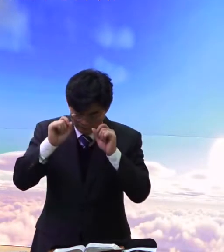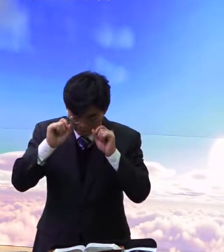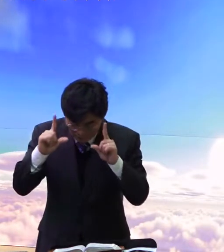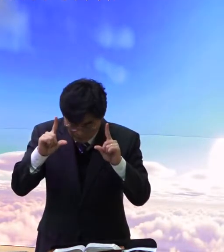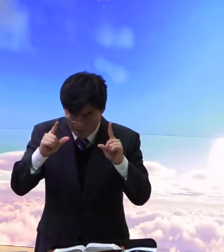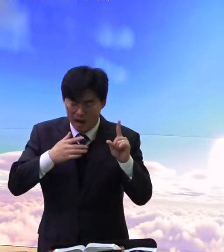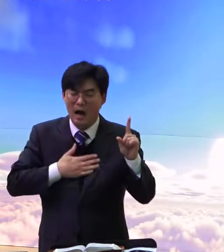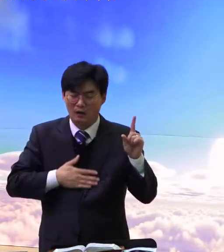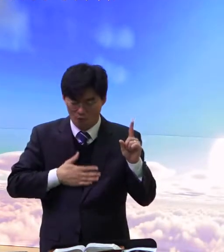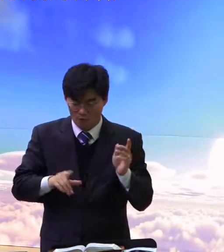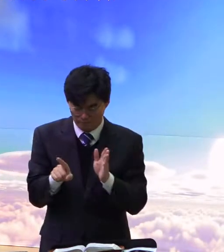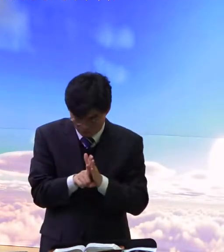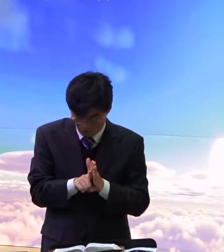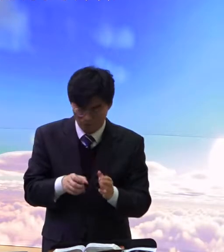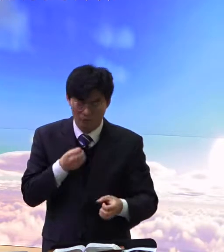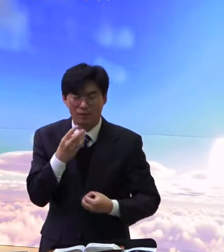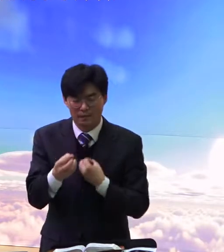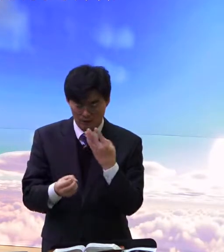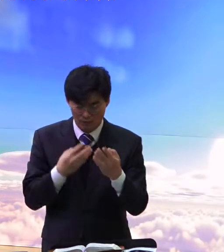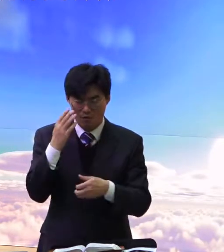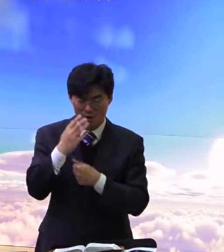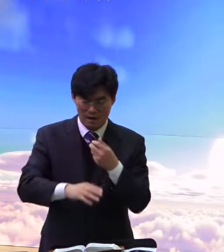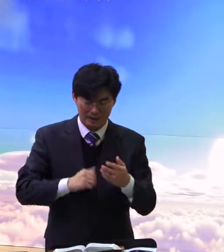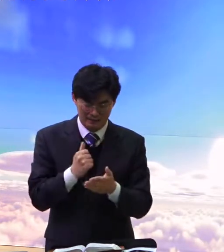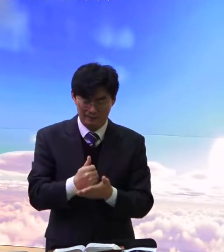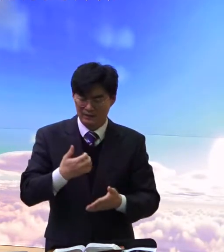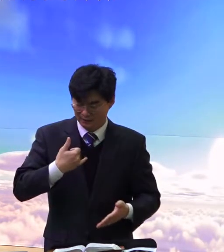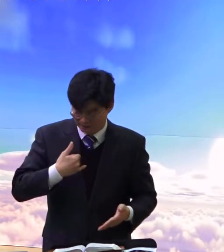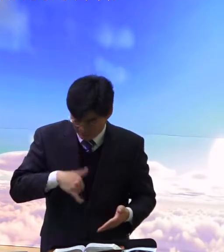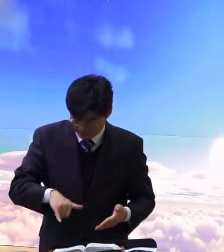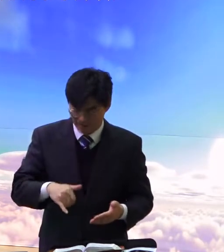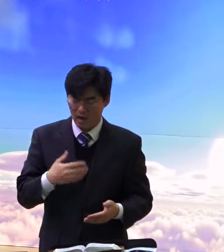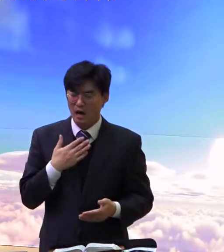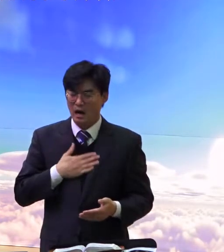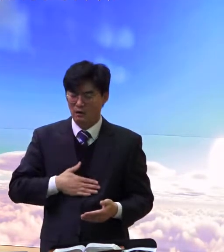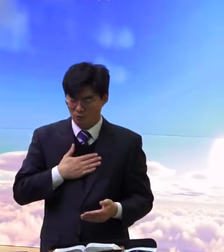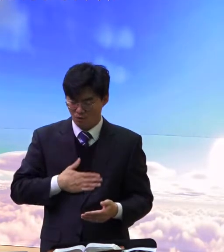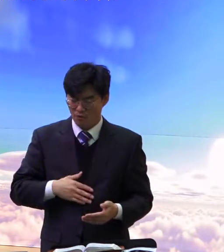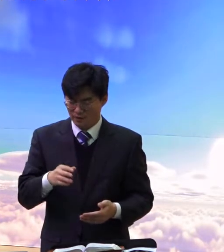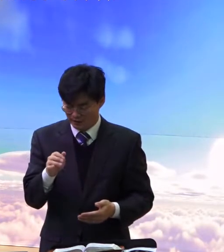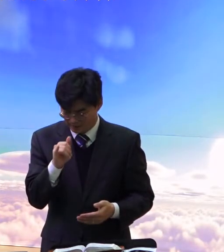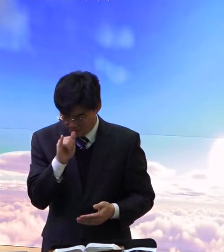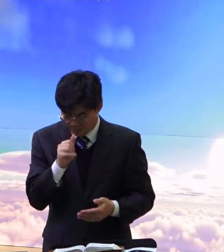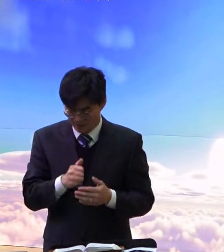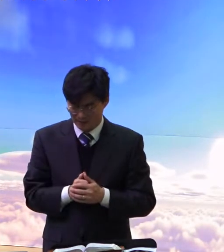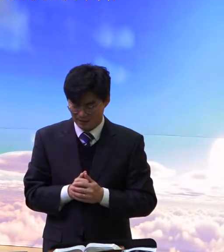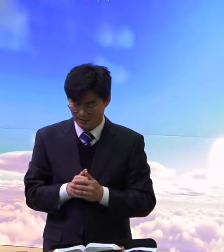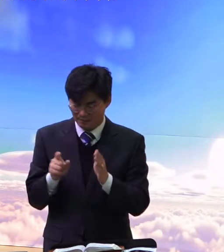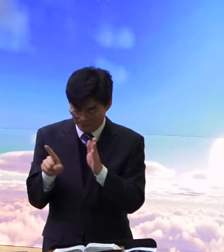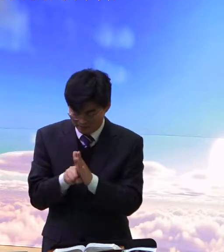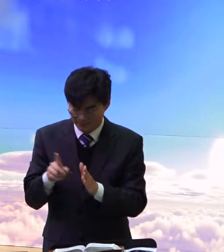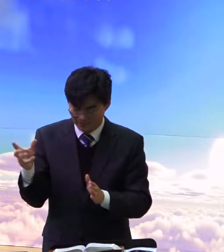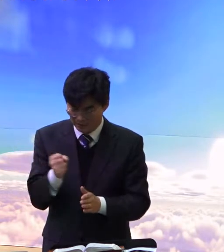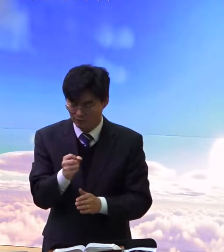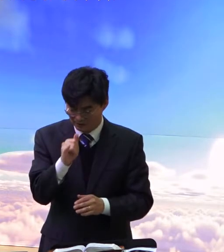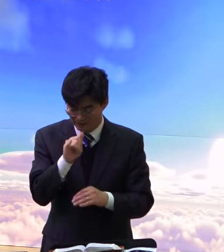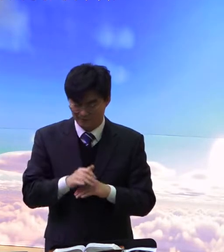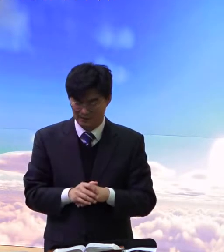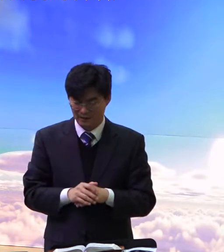알고 고백하면서 하나님의 자녀라고 하면서도 얼마나 우리 마음속에 바벨탑을 쌓으며 교만하게